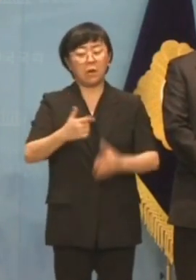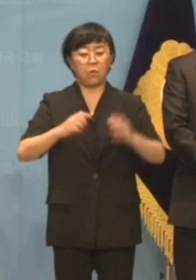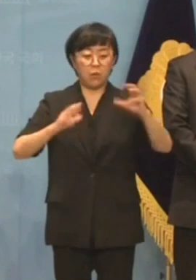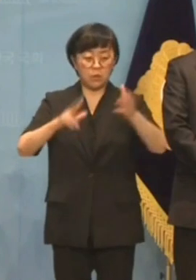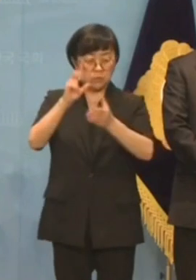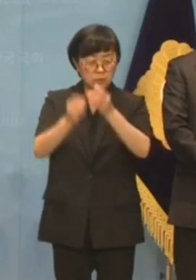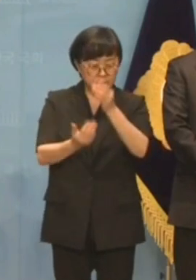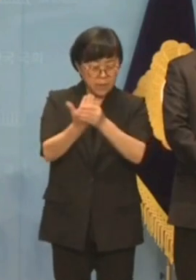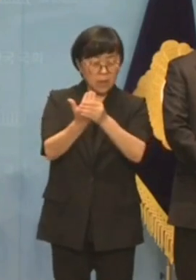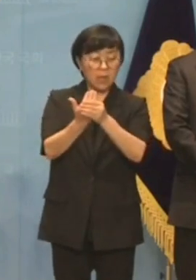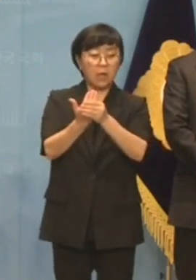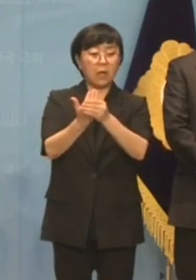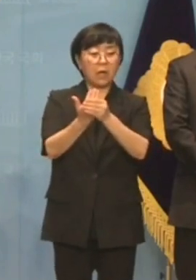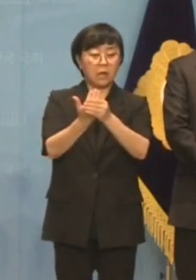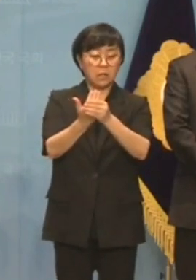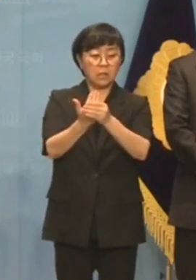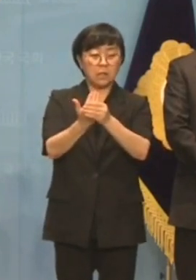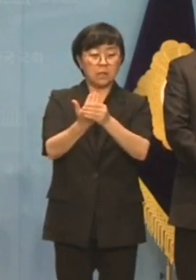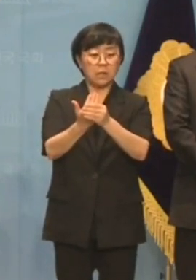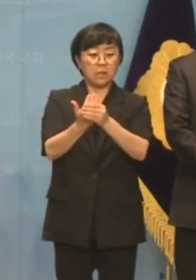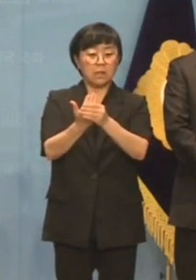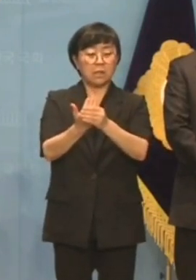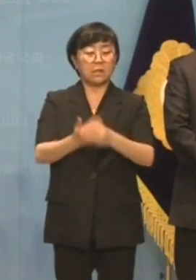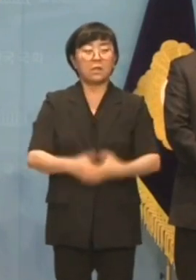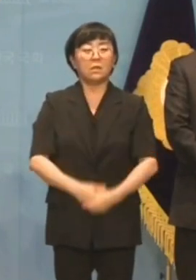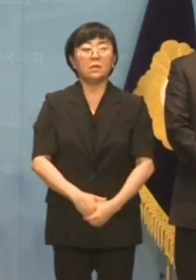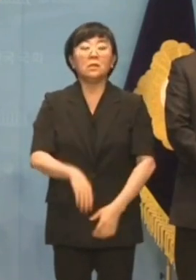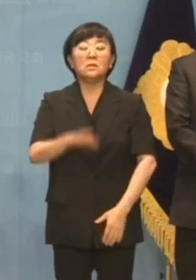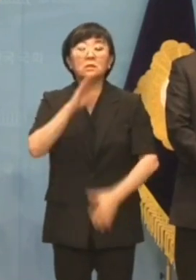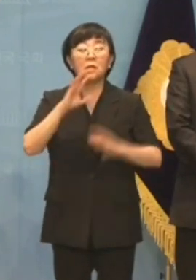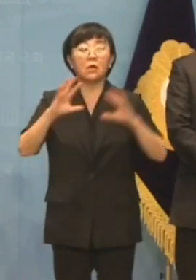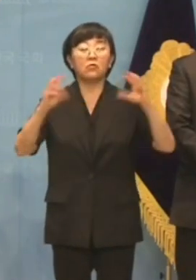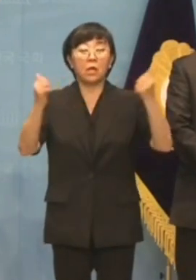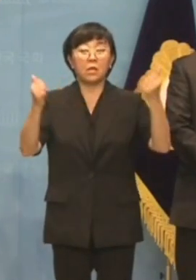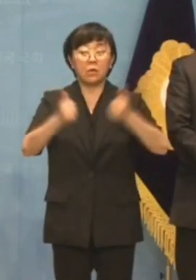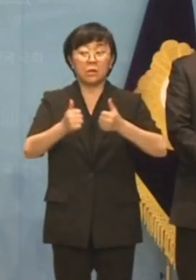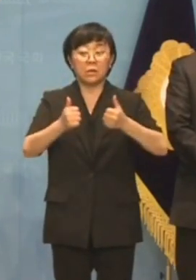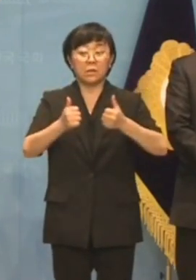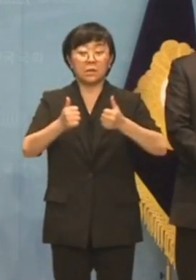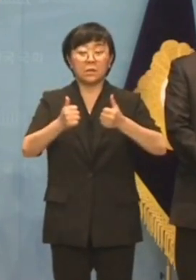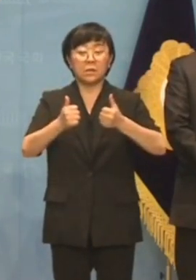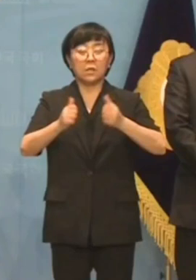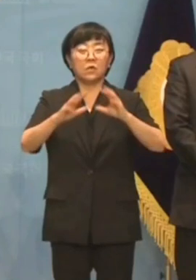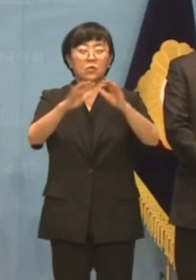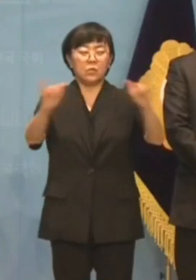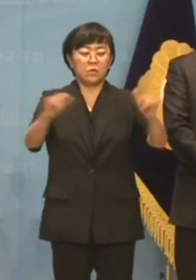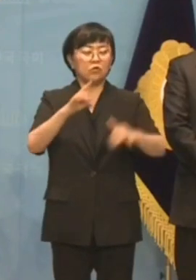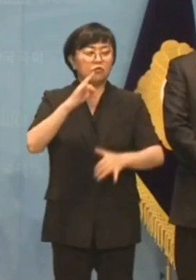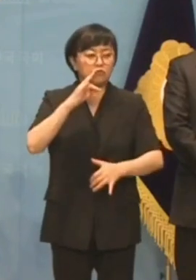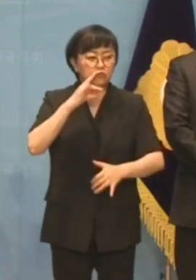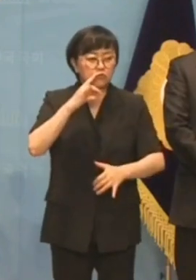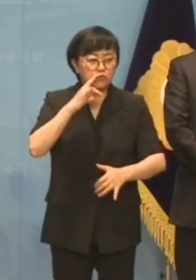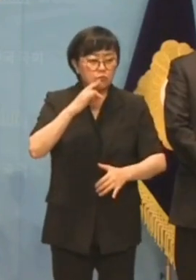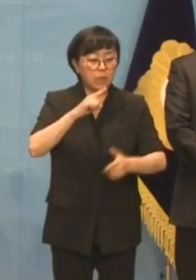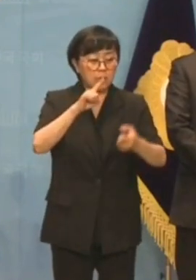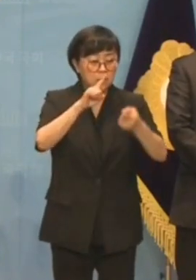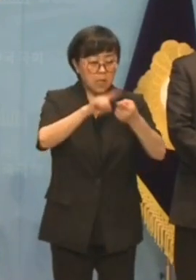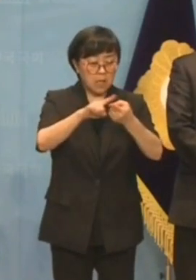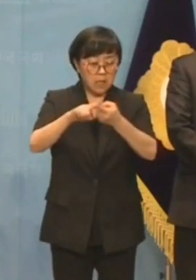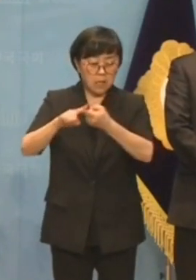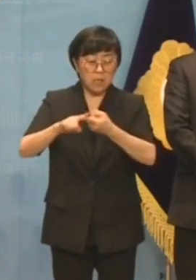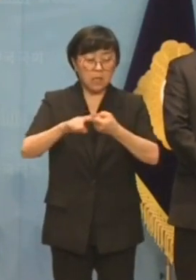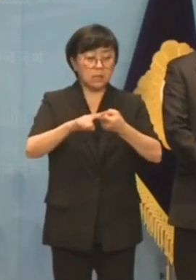외교적인 문제를 일으키고 왔다. 사실 국회의원들이 국민들이 궁금해하는 부분들에